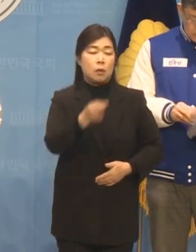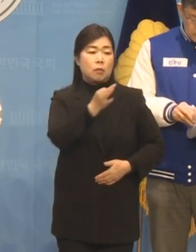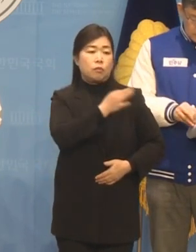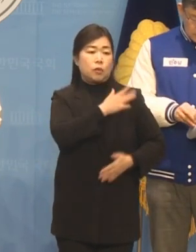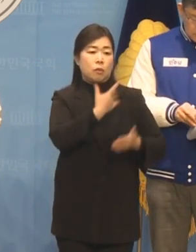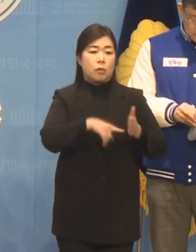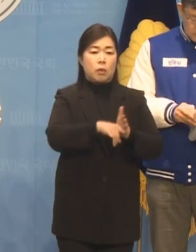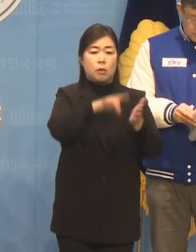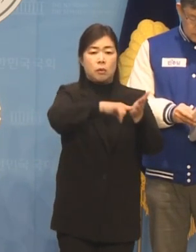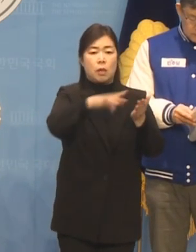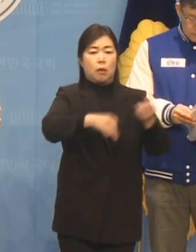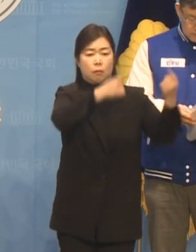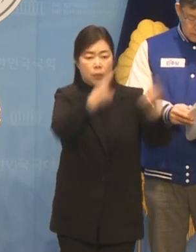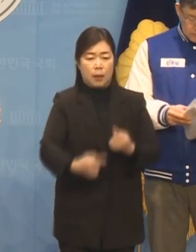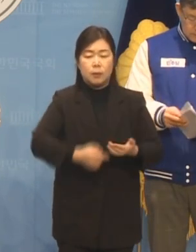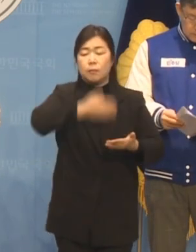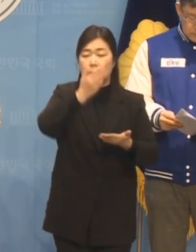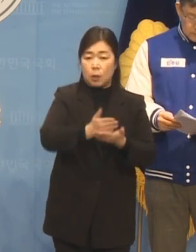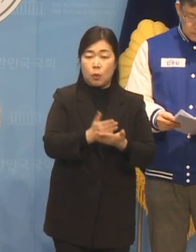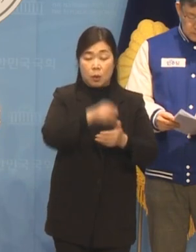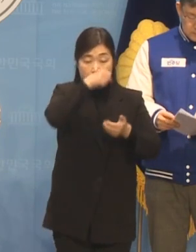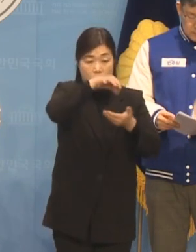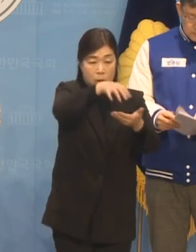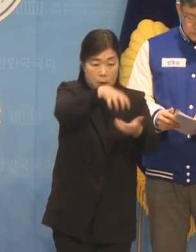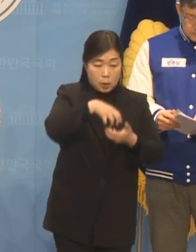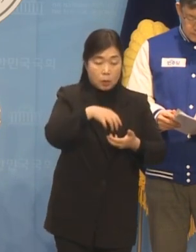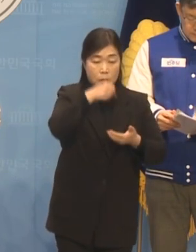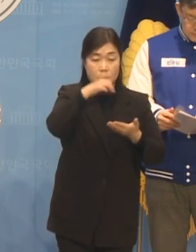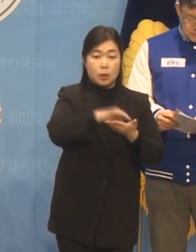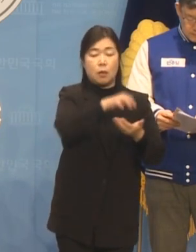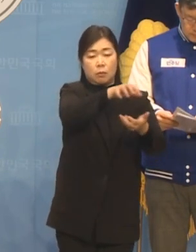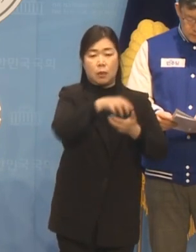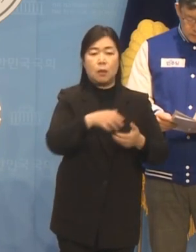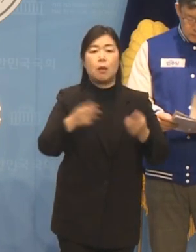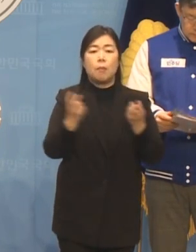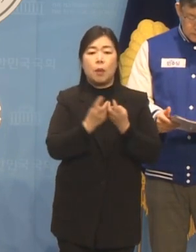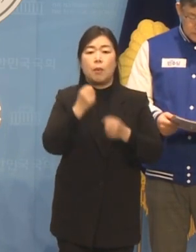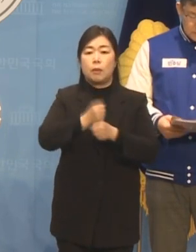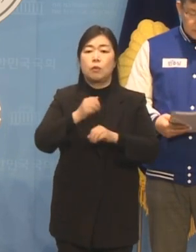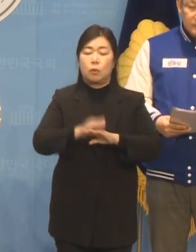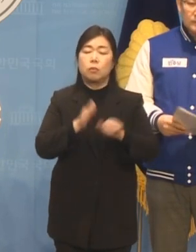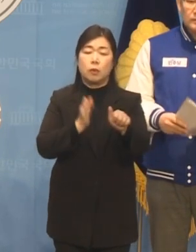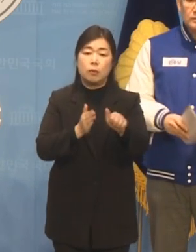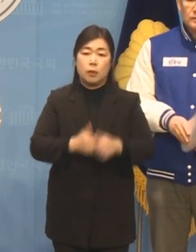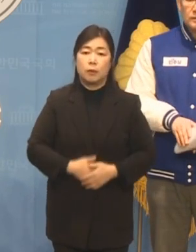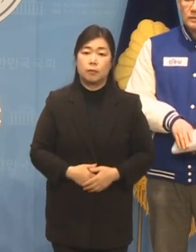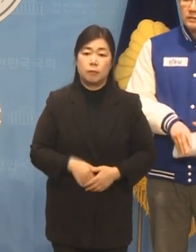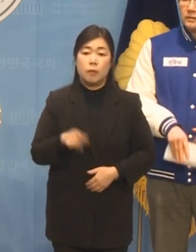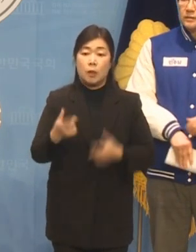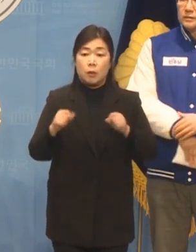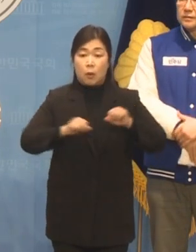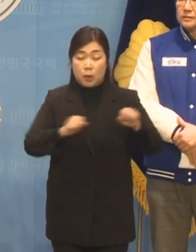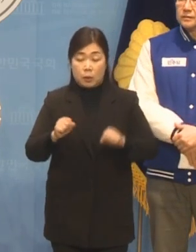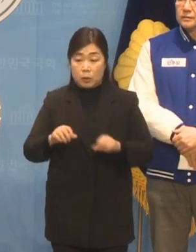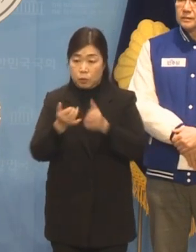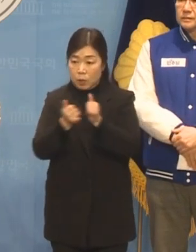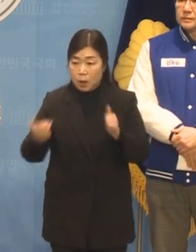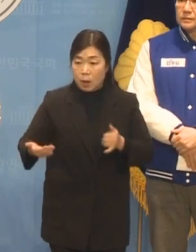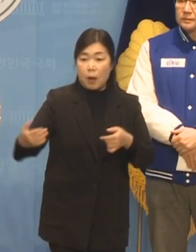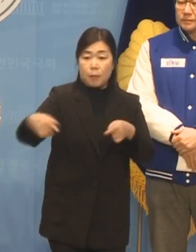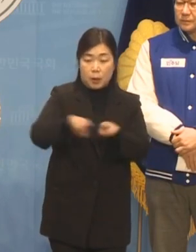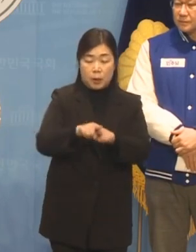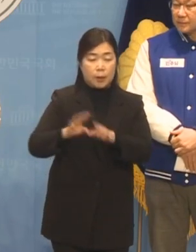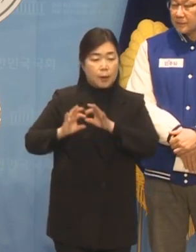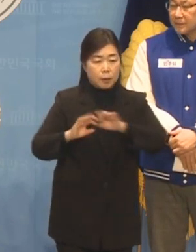재정 확충 방안을 마련할 것을 촉구하는 바이며 이러한 활동을 국민들과 함께 지속적으로